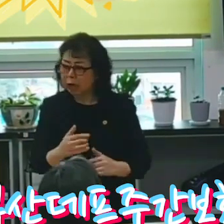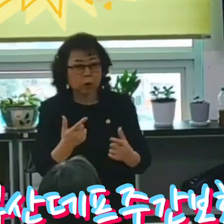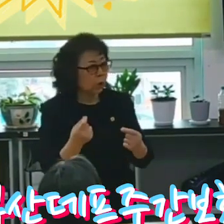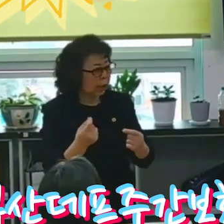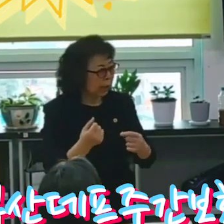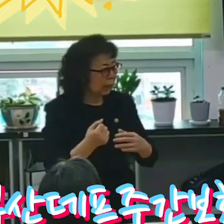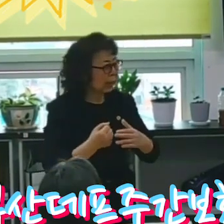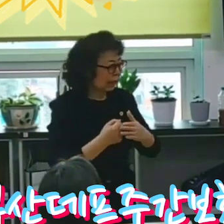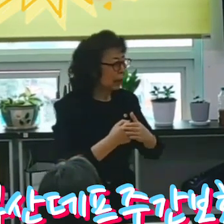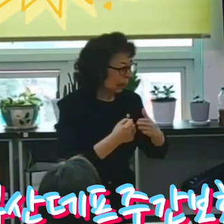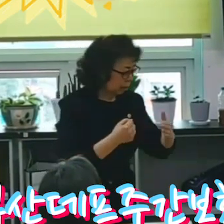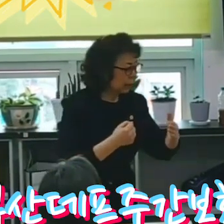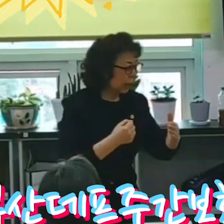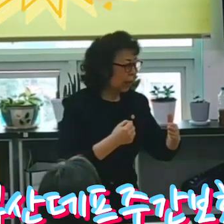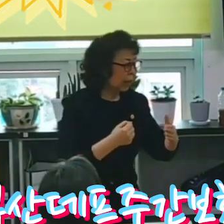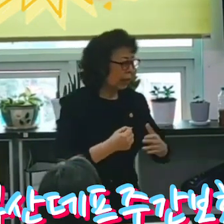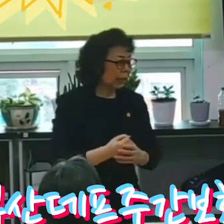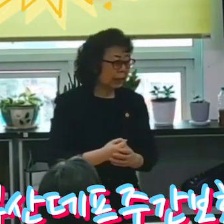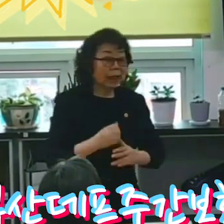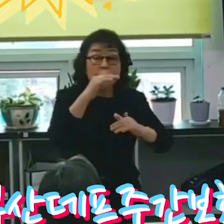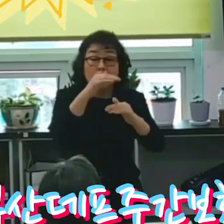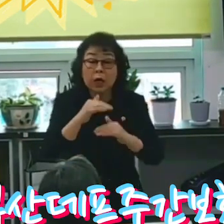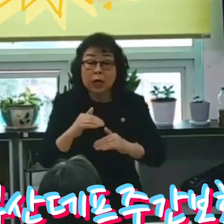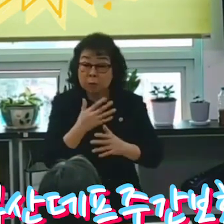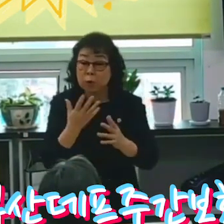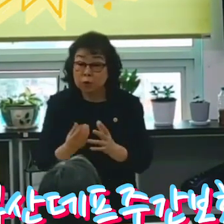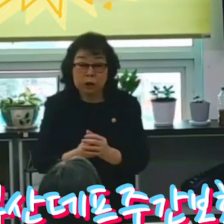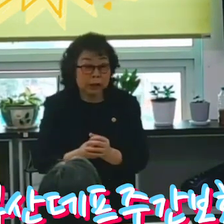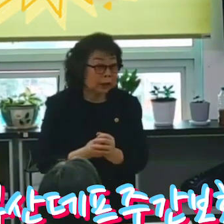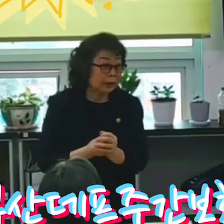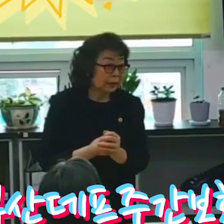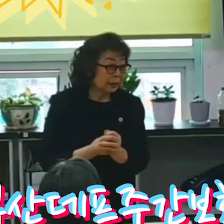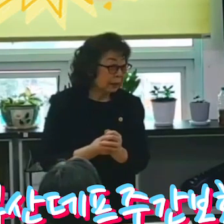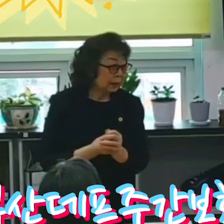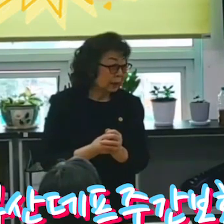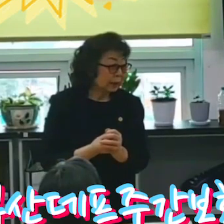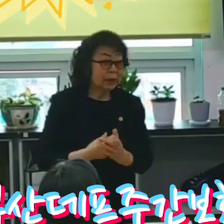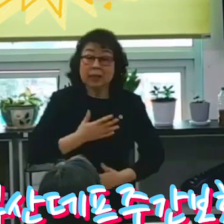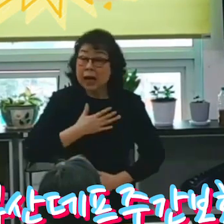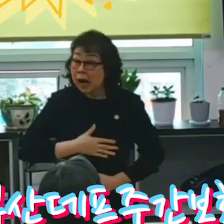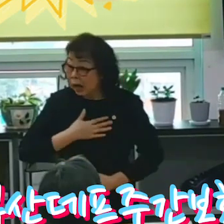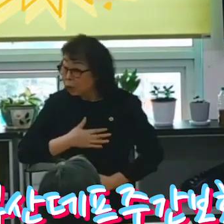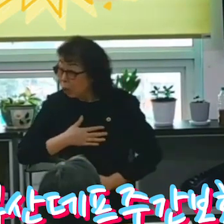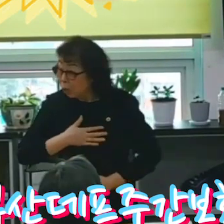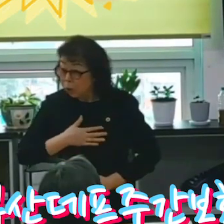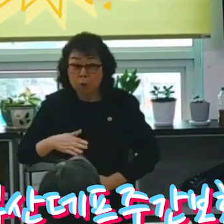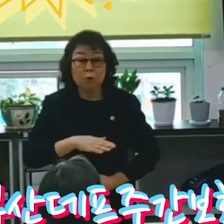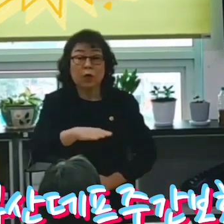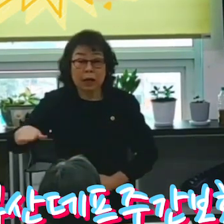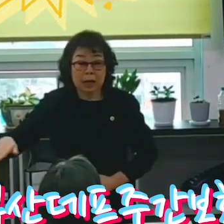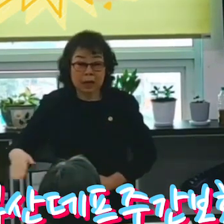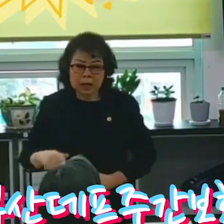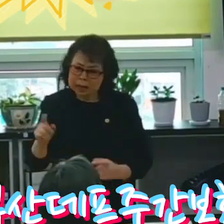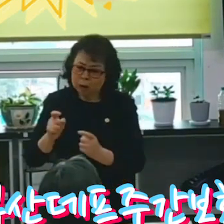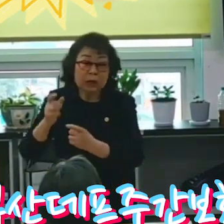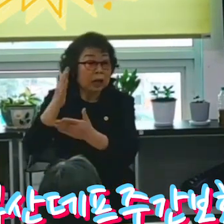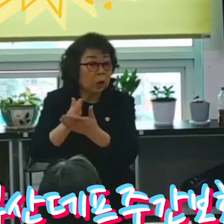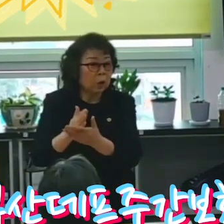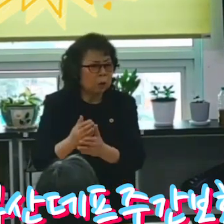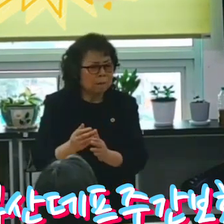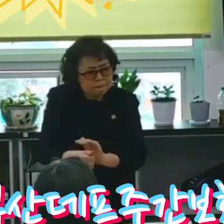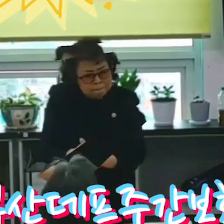그래서 예, 이 원리를 예, 알고 우리가 싸우지